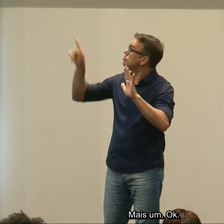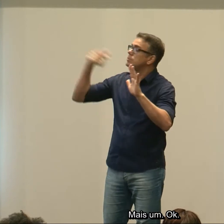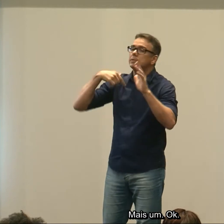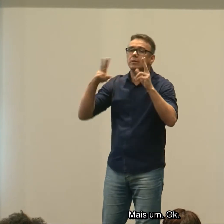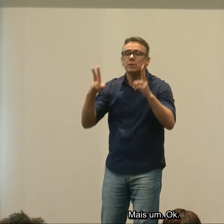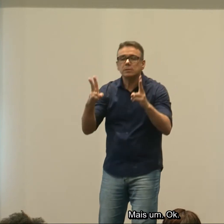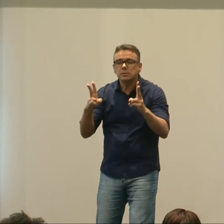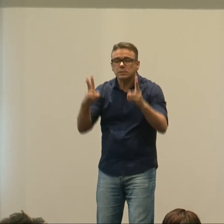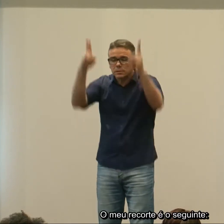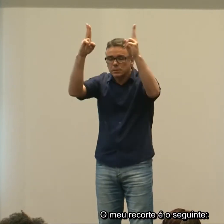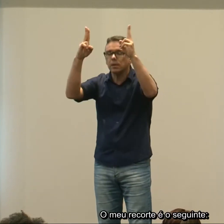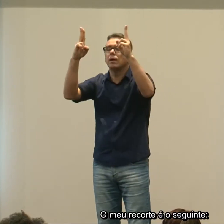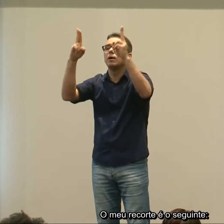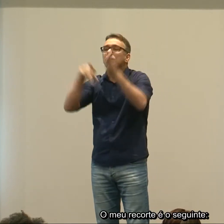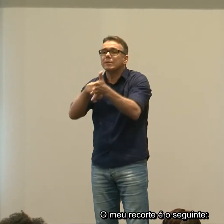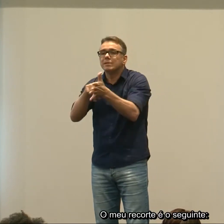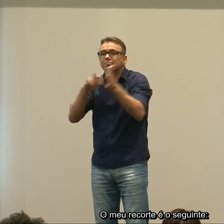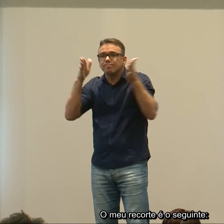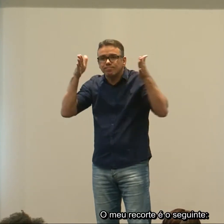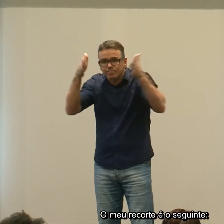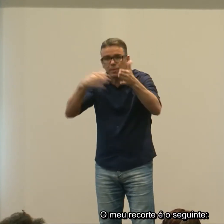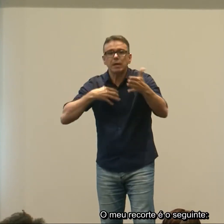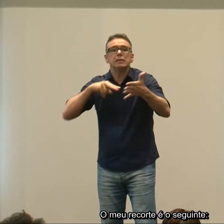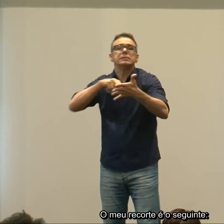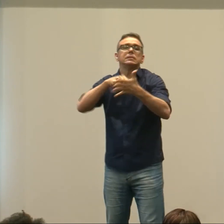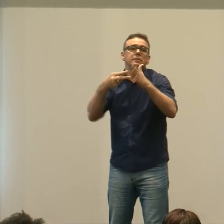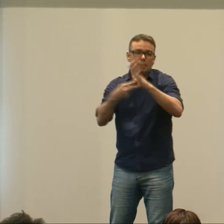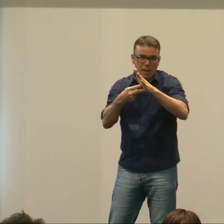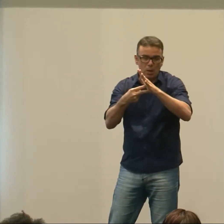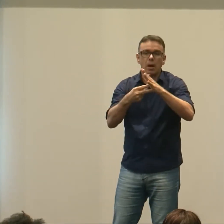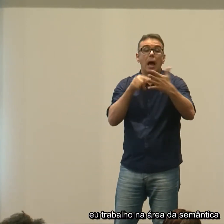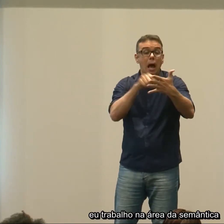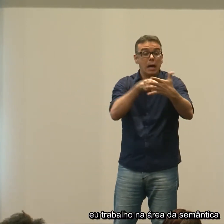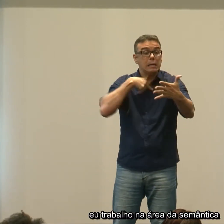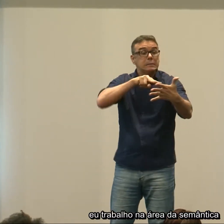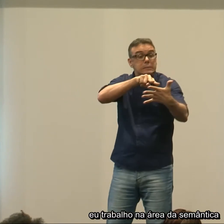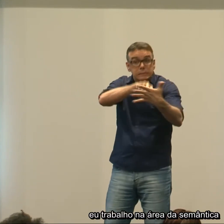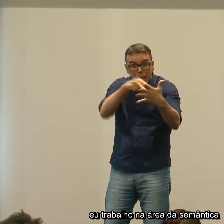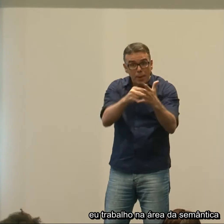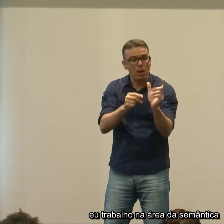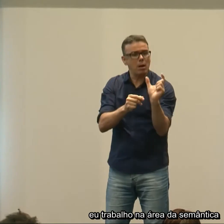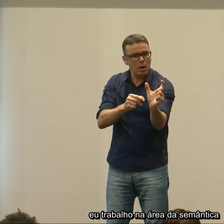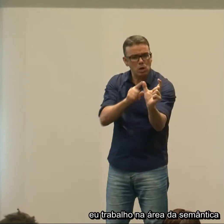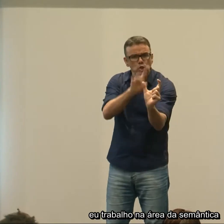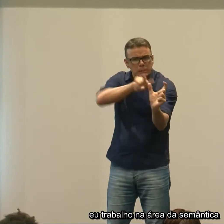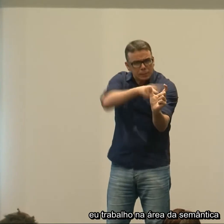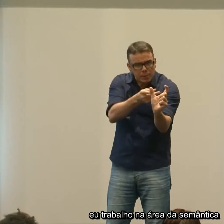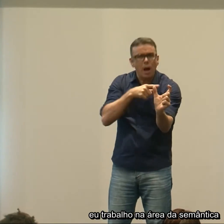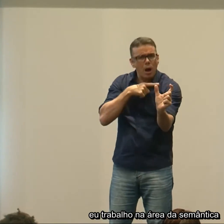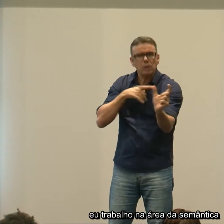Ok. O meu recorte é o seguinte. Eu trabalho na área da semântica.